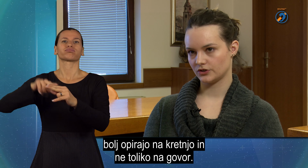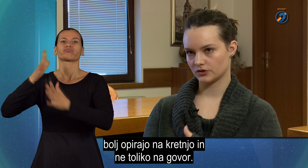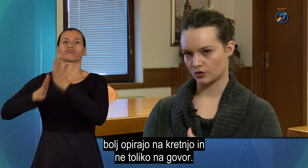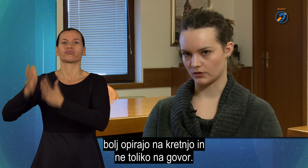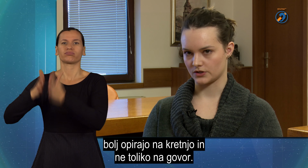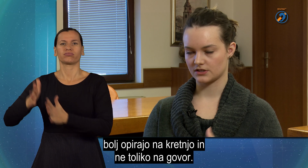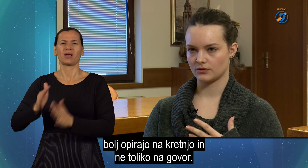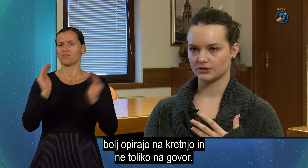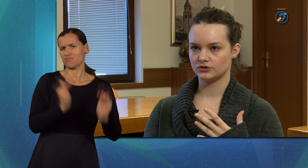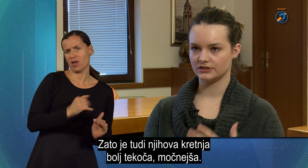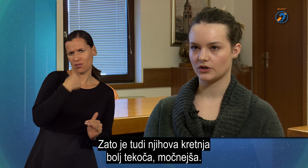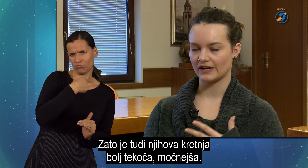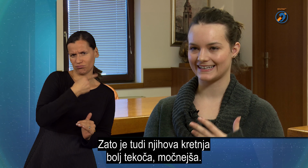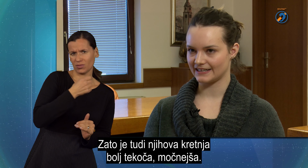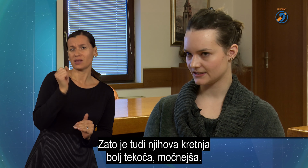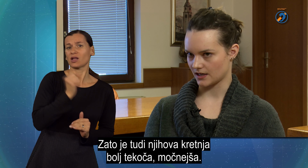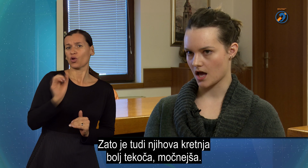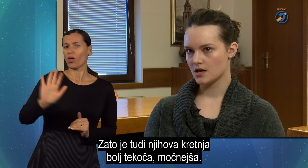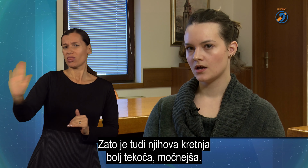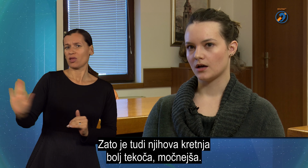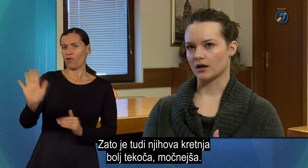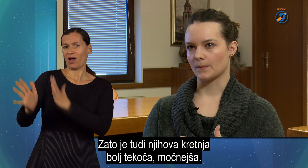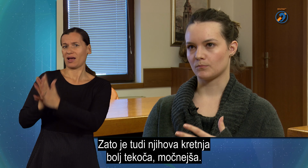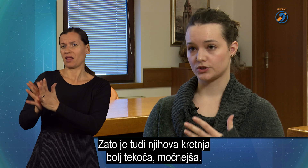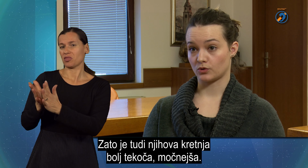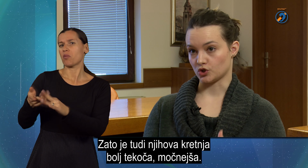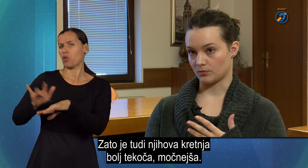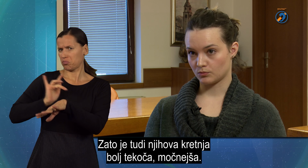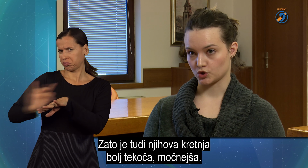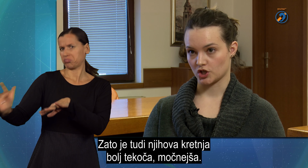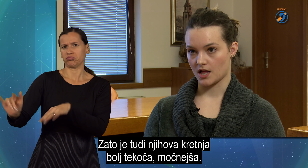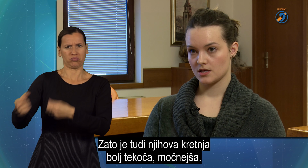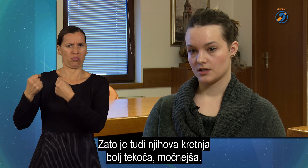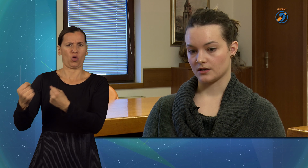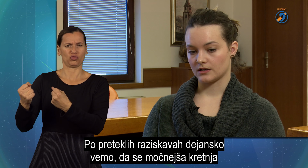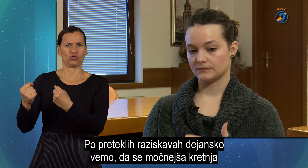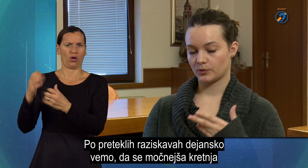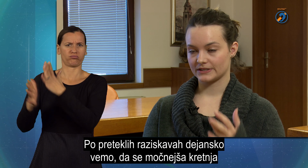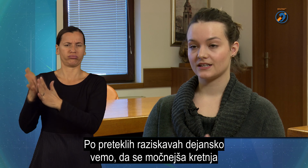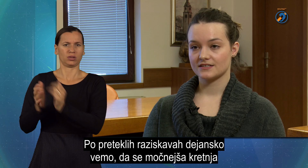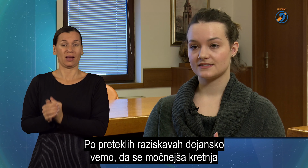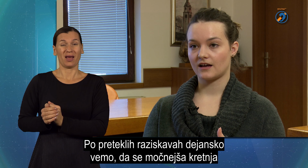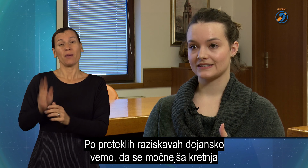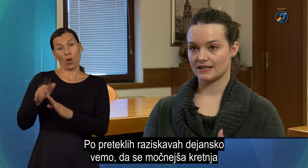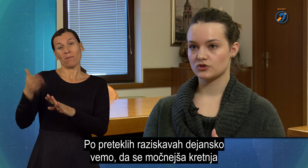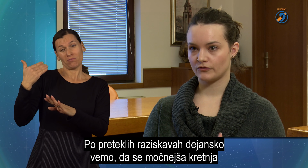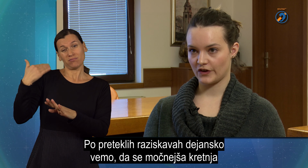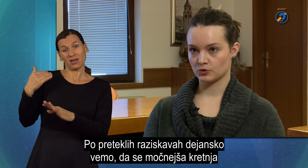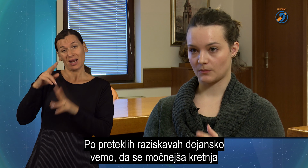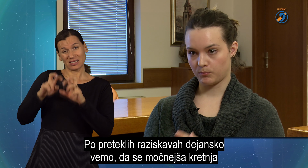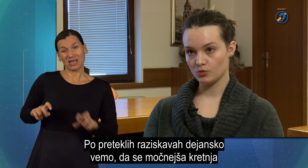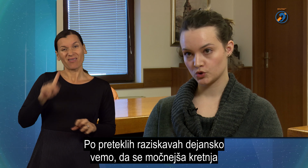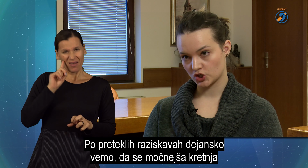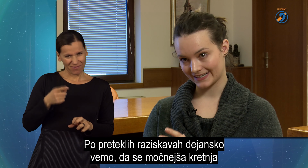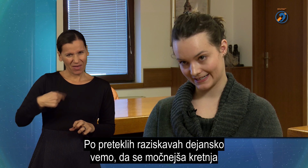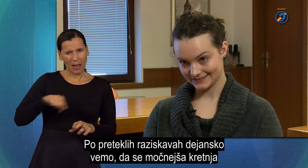in ne toliko na govor. In zato je bila tudi njihova kretnja bolj tekoča, bolj močna. In po preteklih raziskavah dejansko vemo,